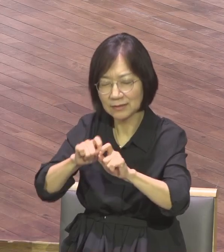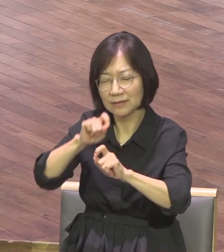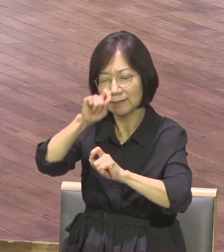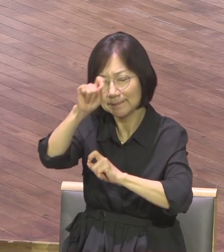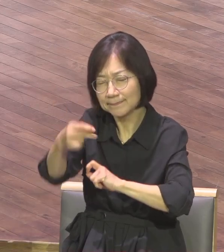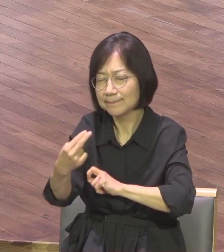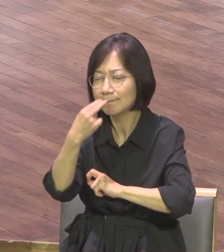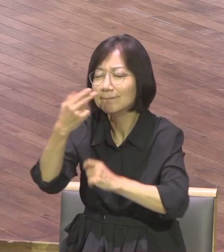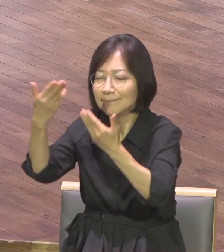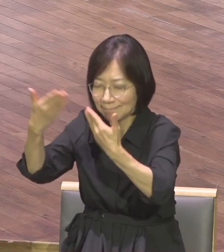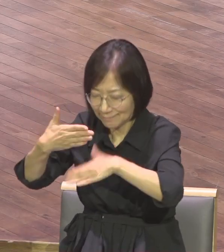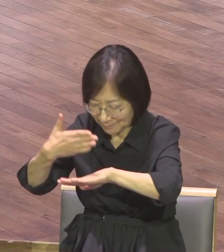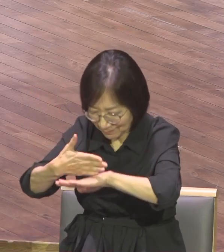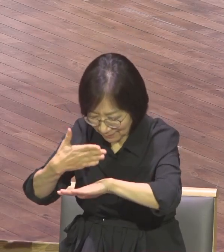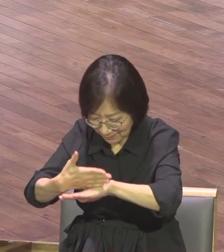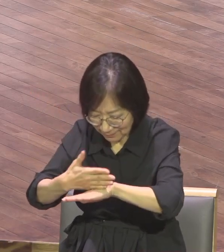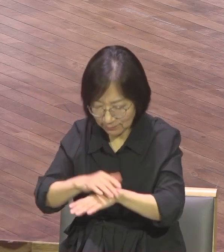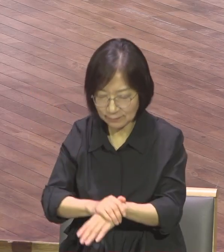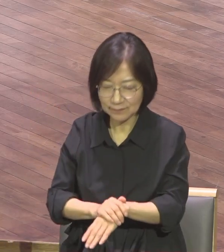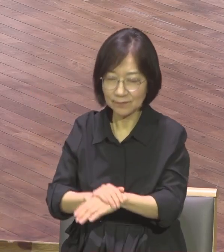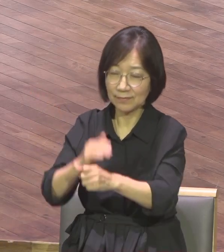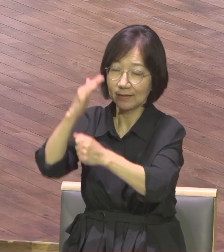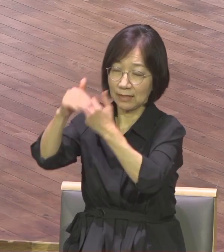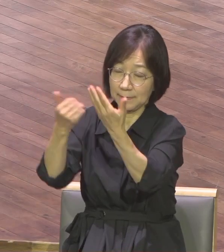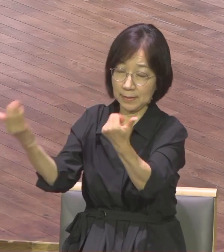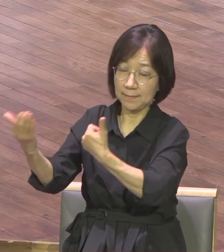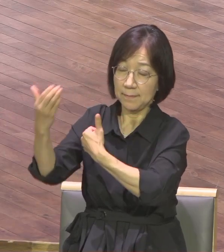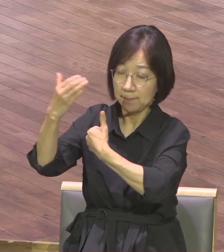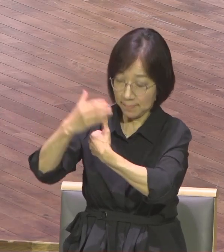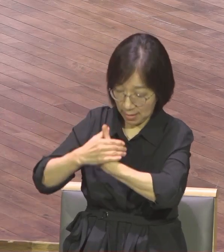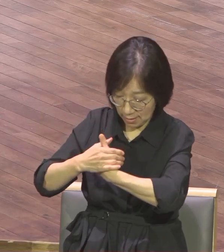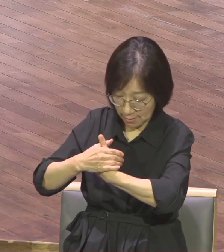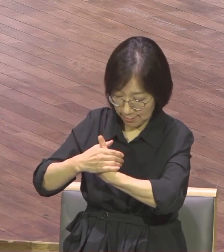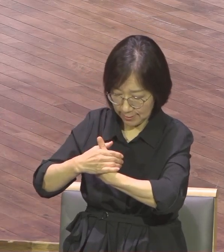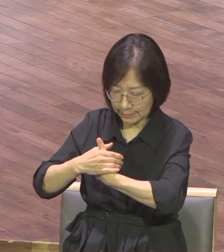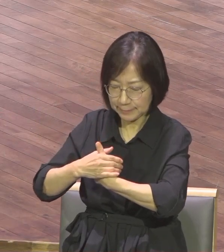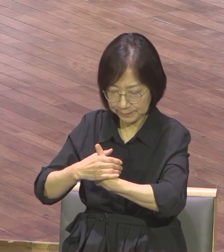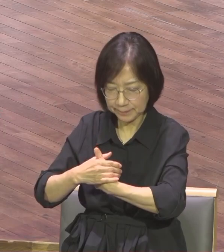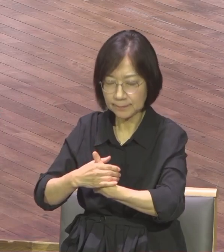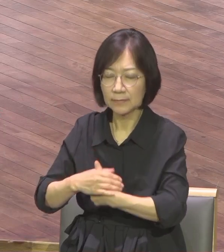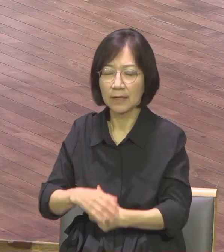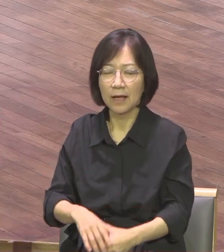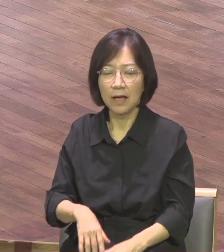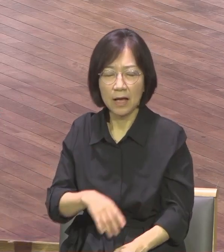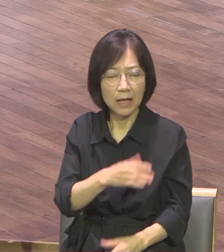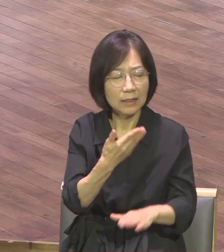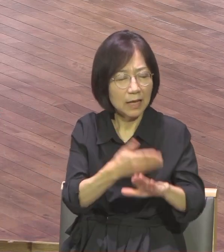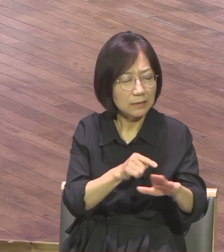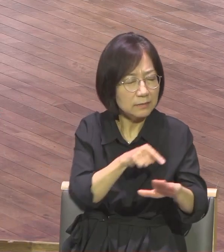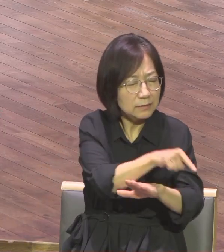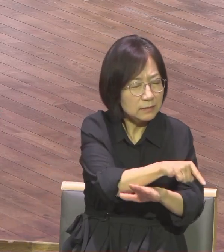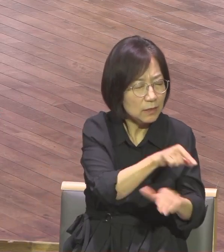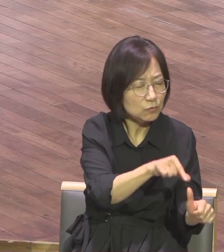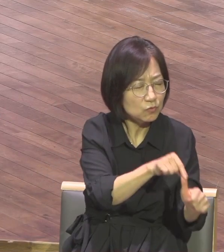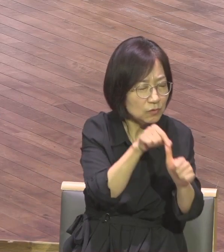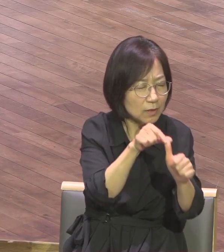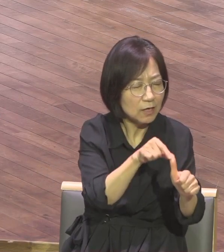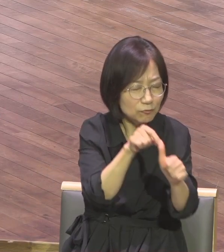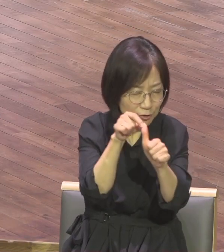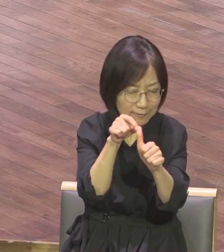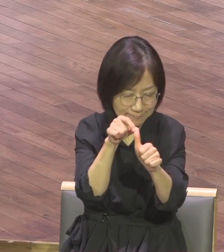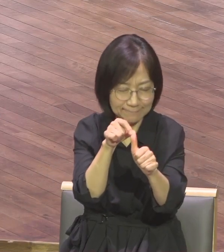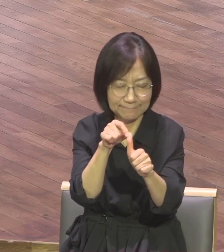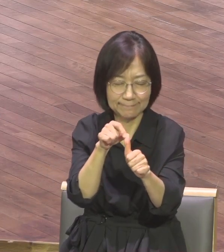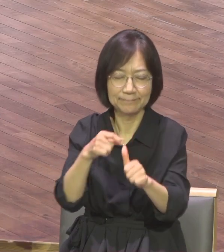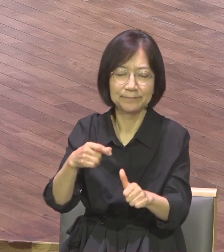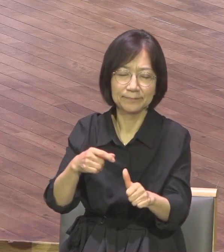감사합니다. 이제 하나님께 주신 이 직분을 통하여 하나님의 시대적 사명 가지고 생명을 살리는 일에 쓰임받는